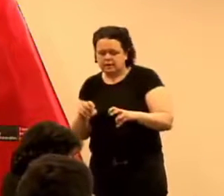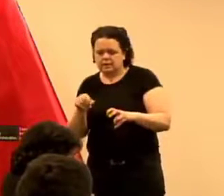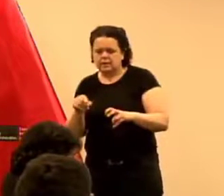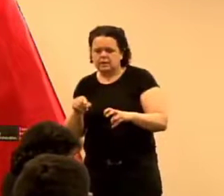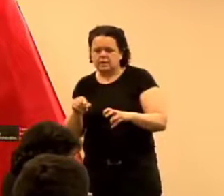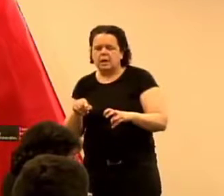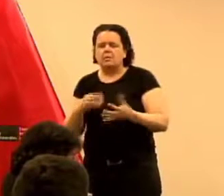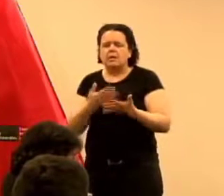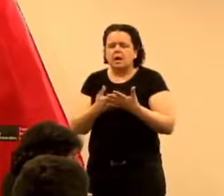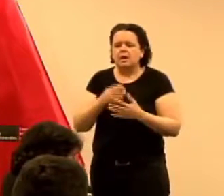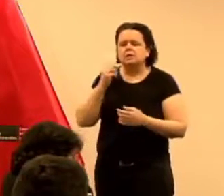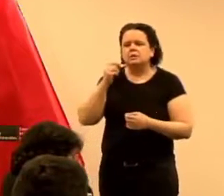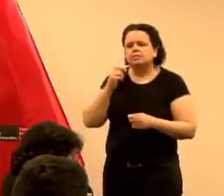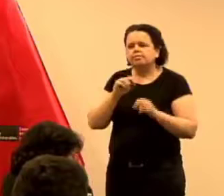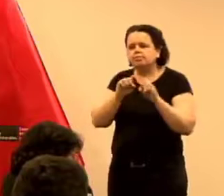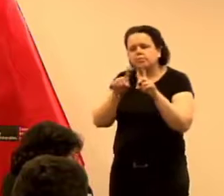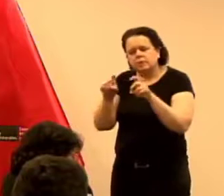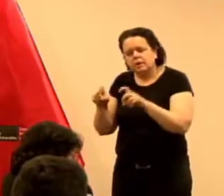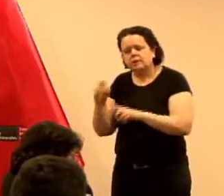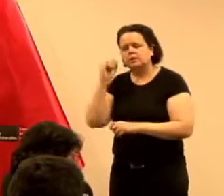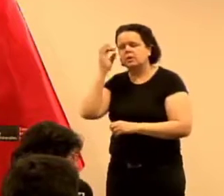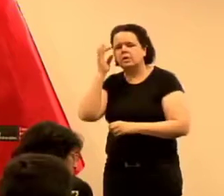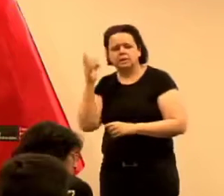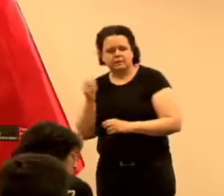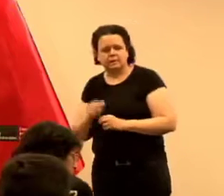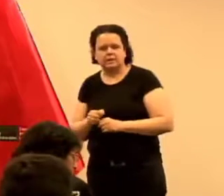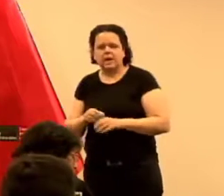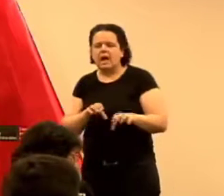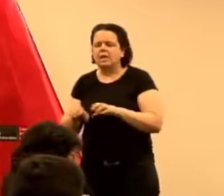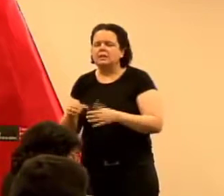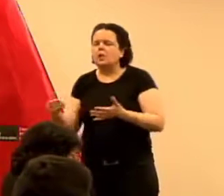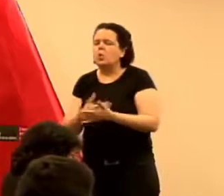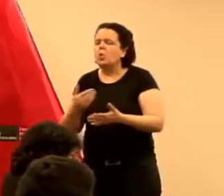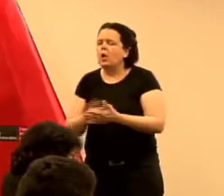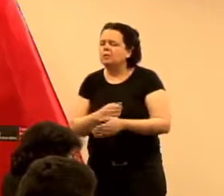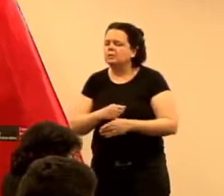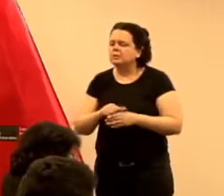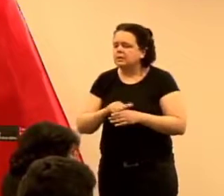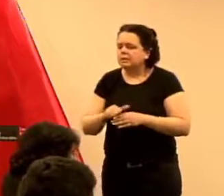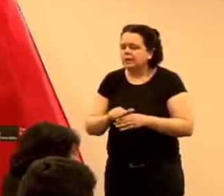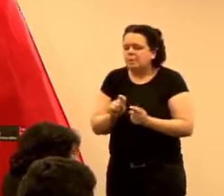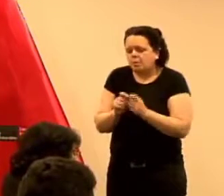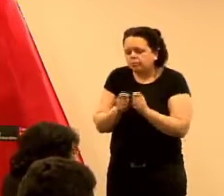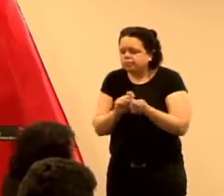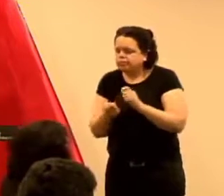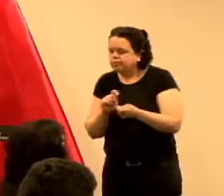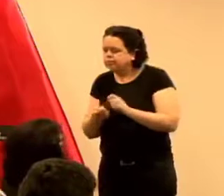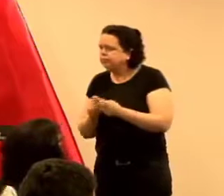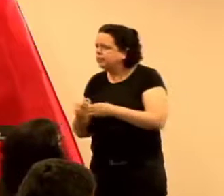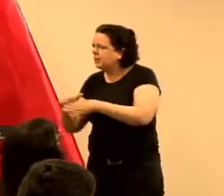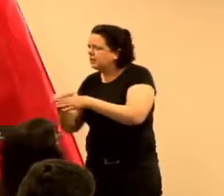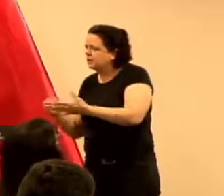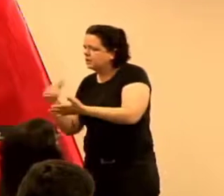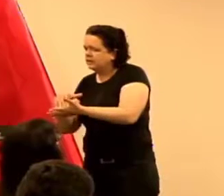de estas pruebas cognitivas, realizar nuevas pruebas cognitivas sobre el módulo ajustado,